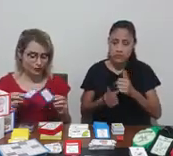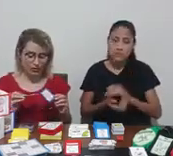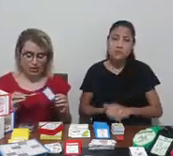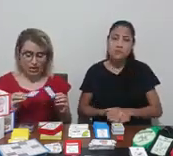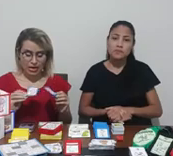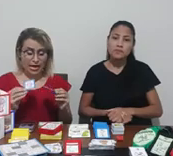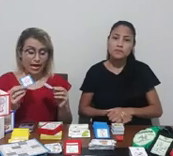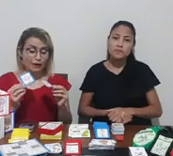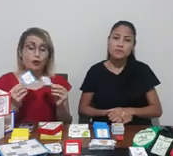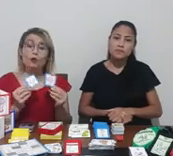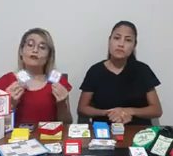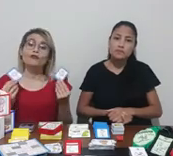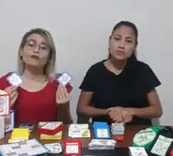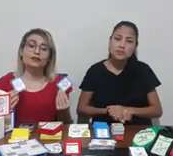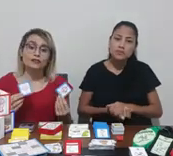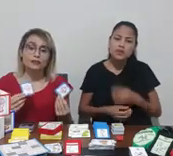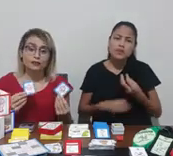Então,